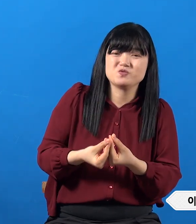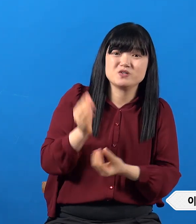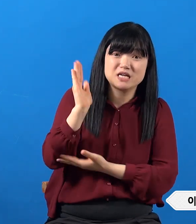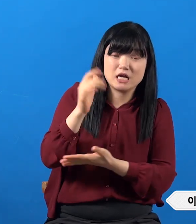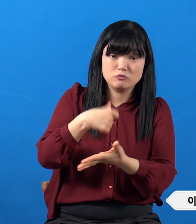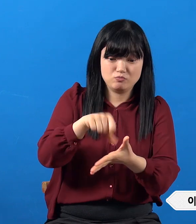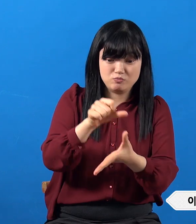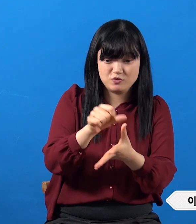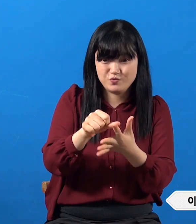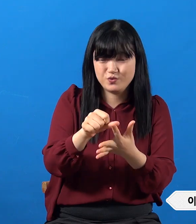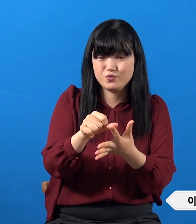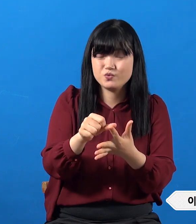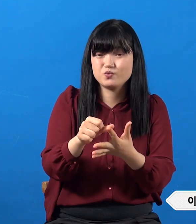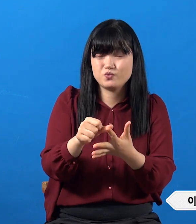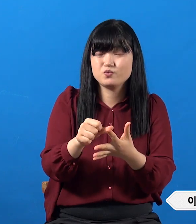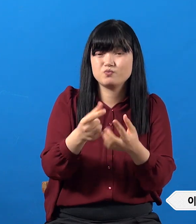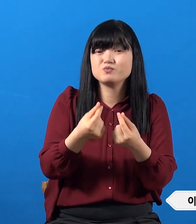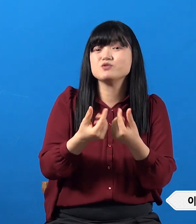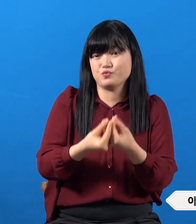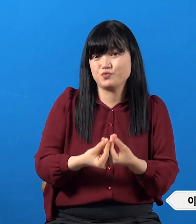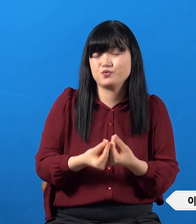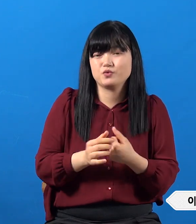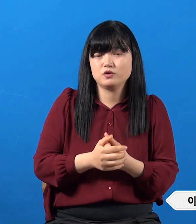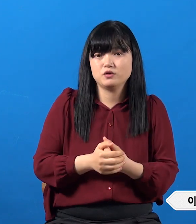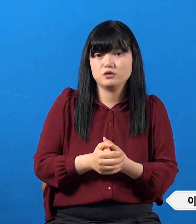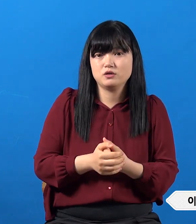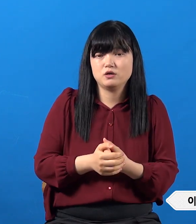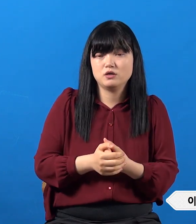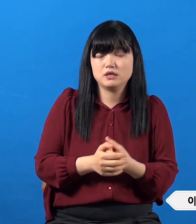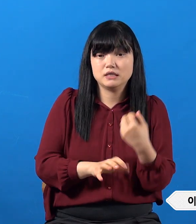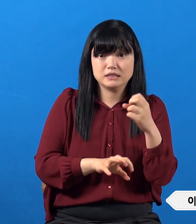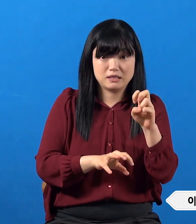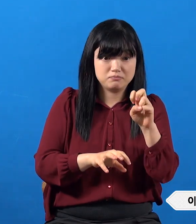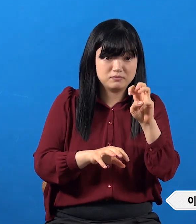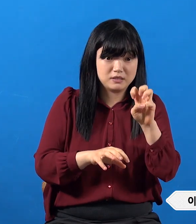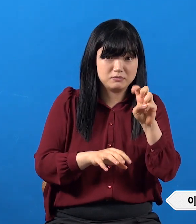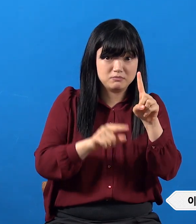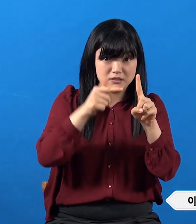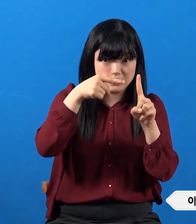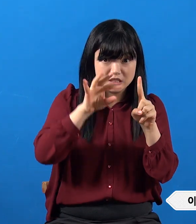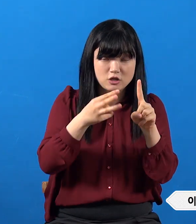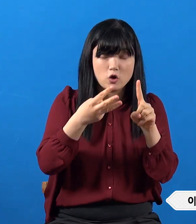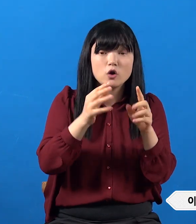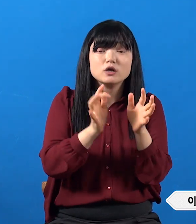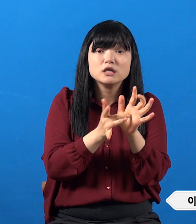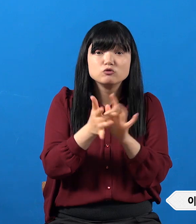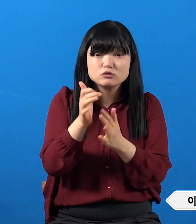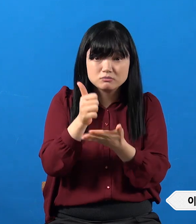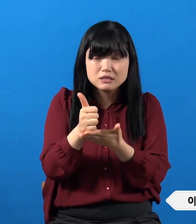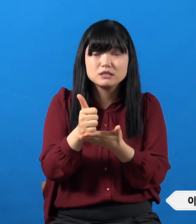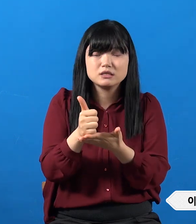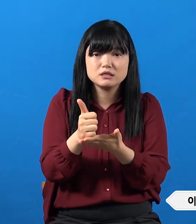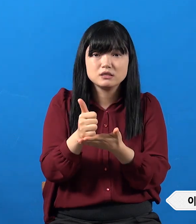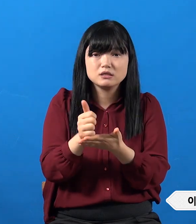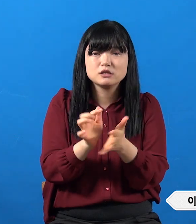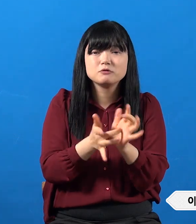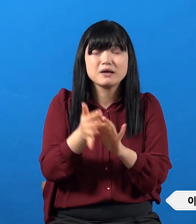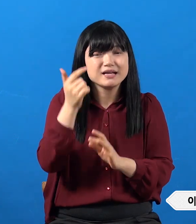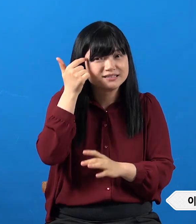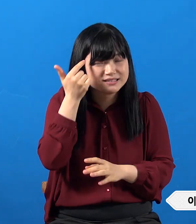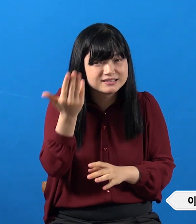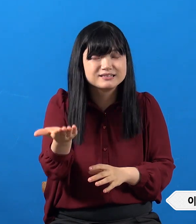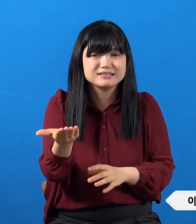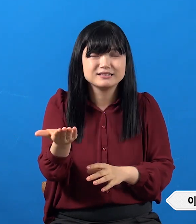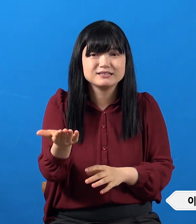바로 두 아들의 비유였던 것입니다. 자, 본문 31절에서 여기 예수님이 하신